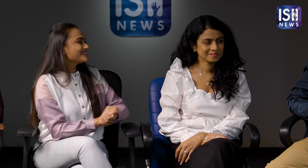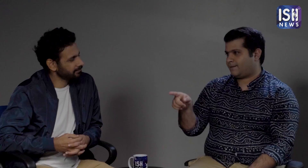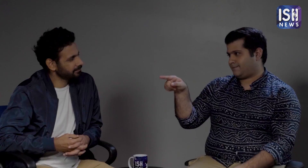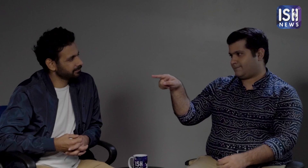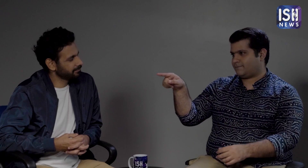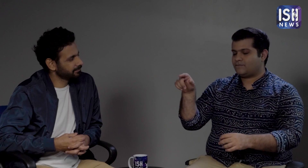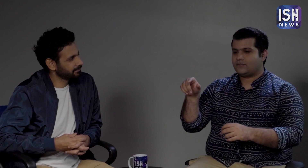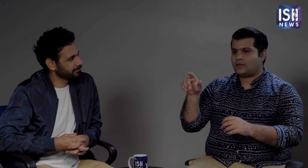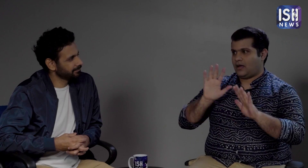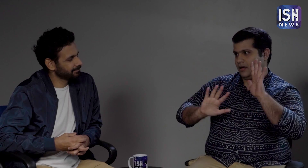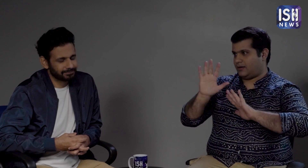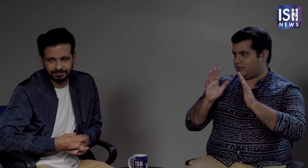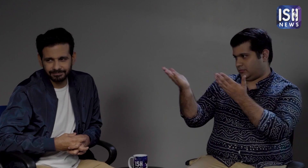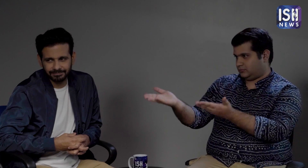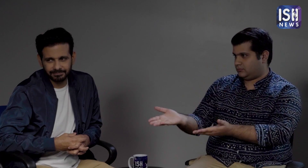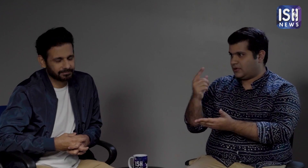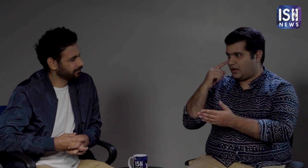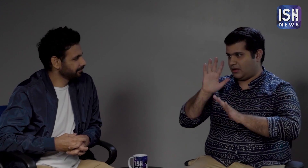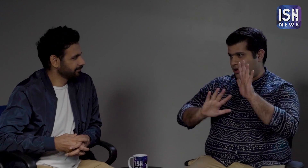आपको एक सवाल करना है.